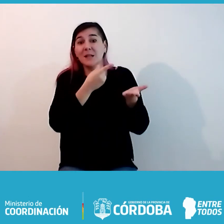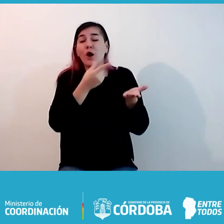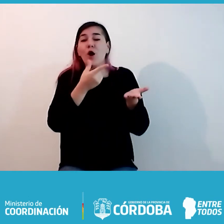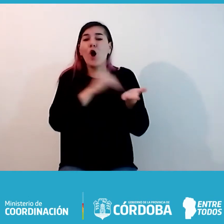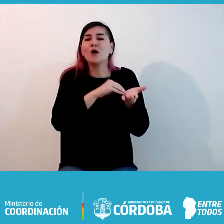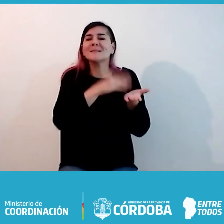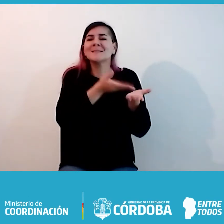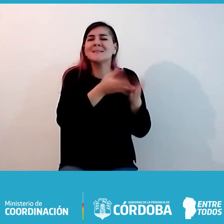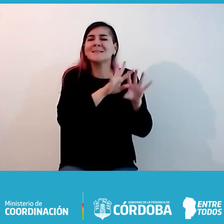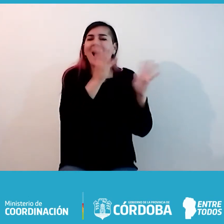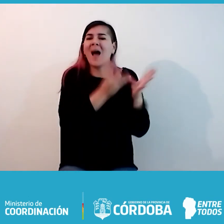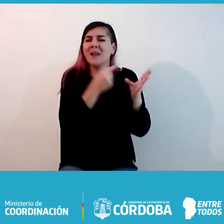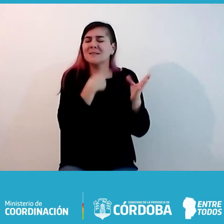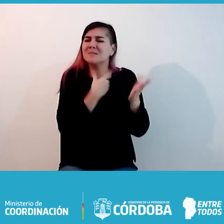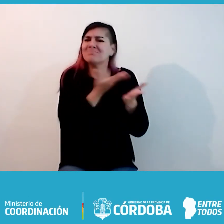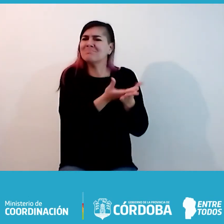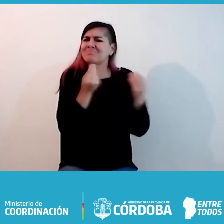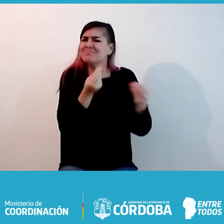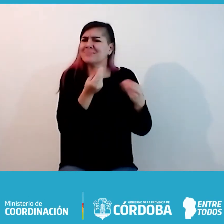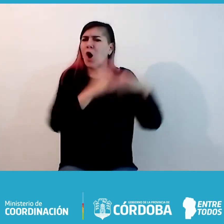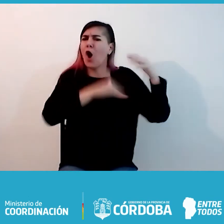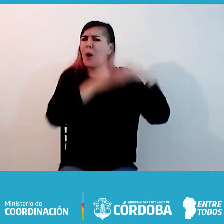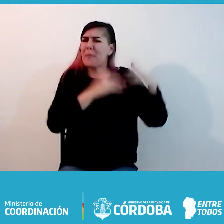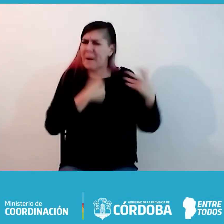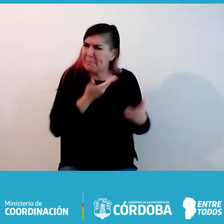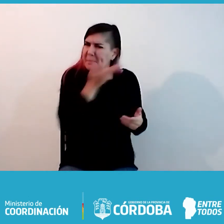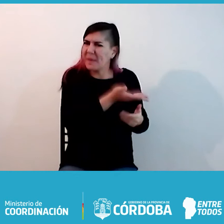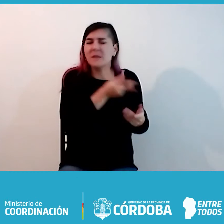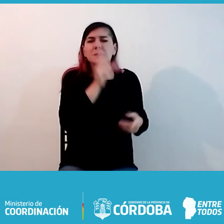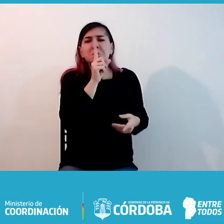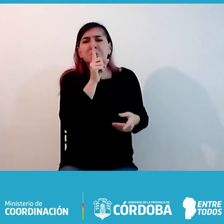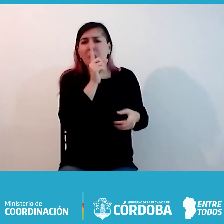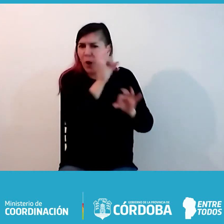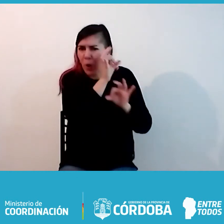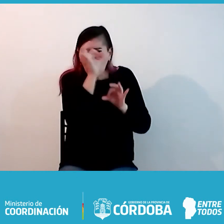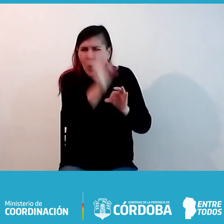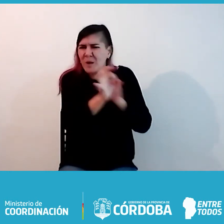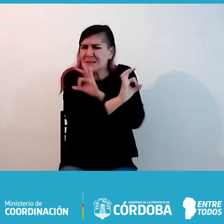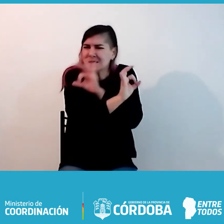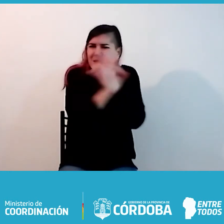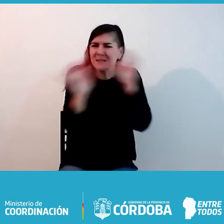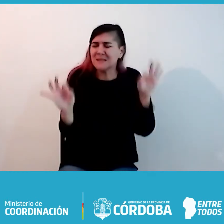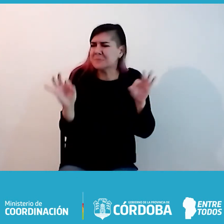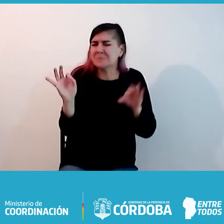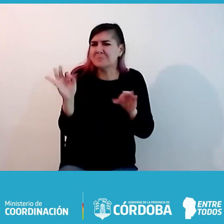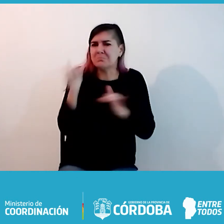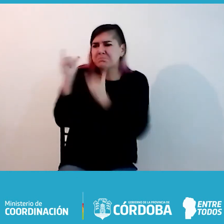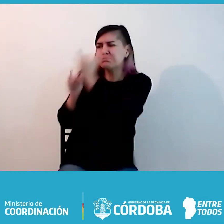la traza de esta obra. Prima ante ello el silencio. Nunca nos comunicaron ni participaron de esta